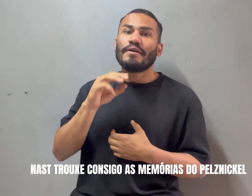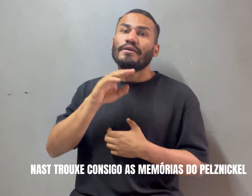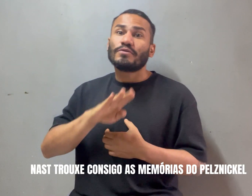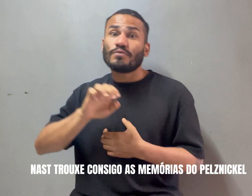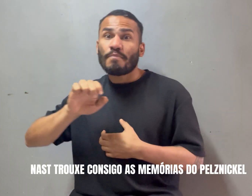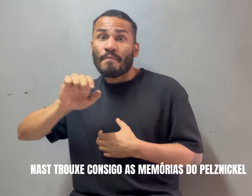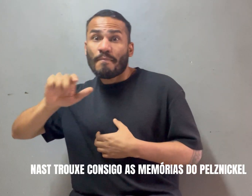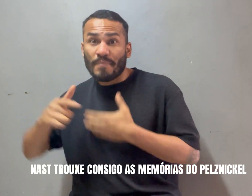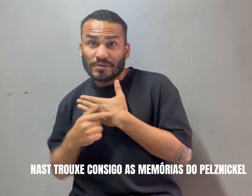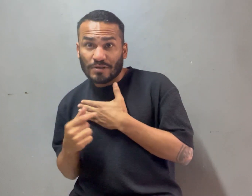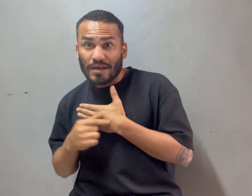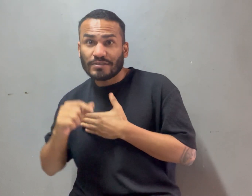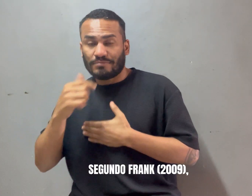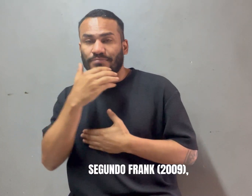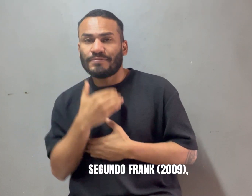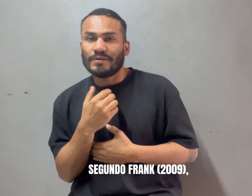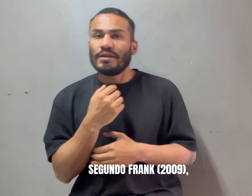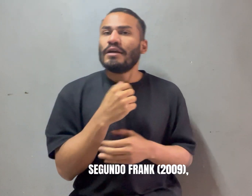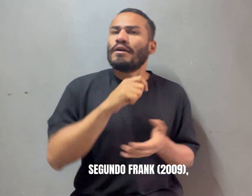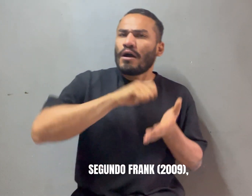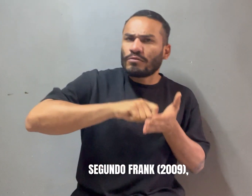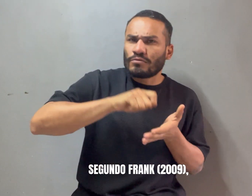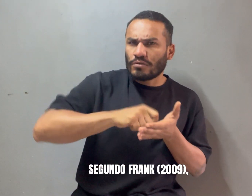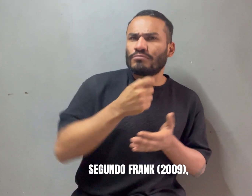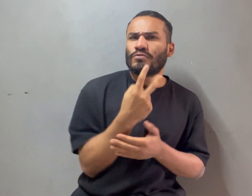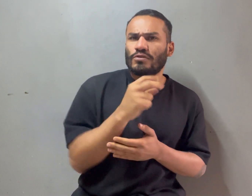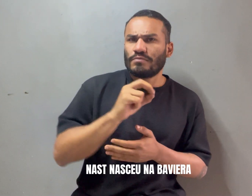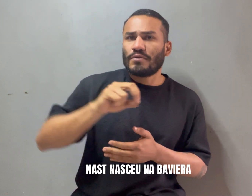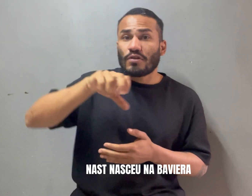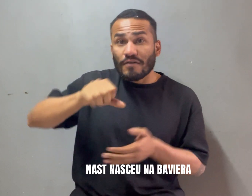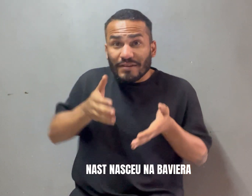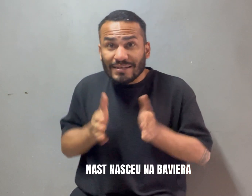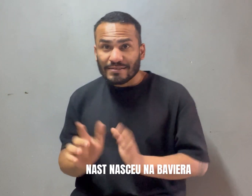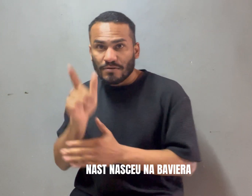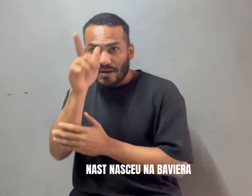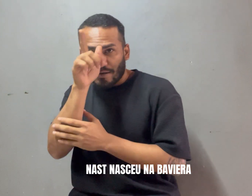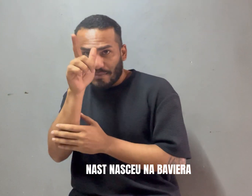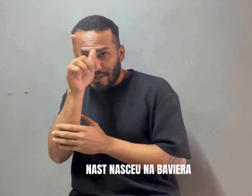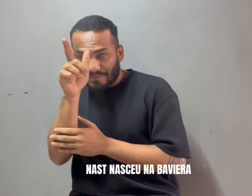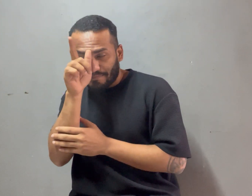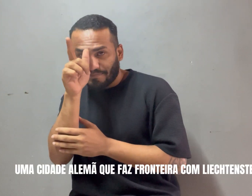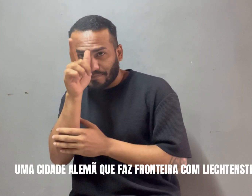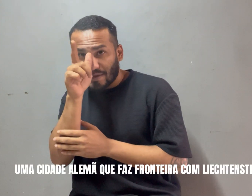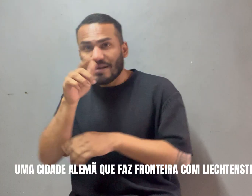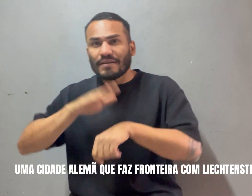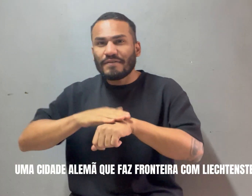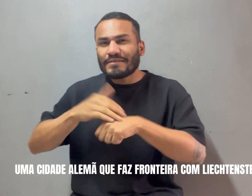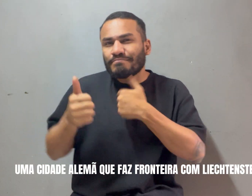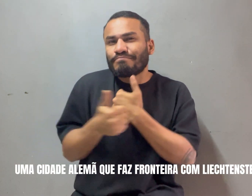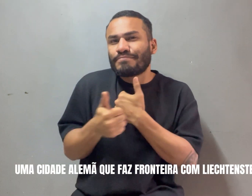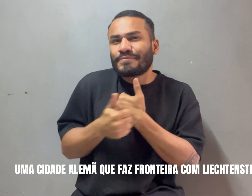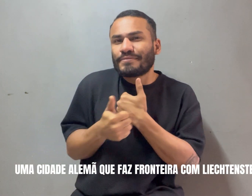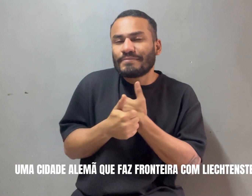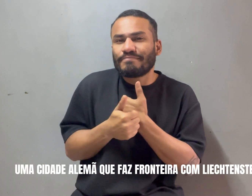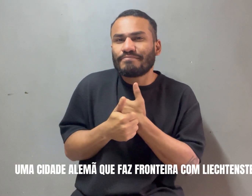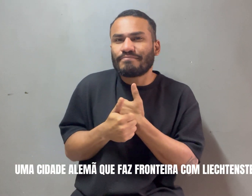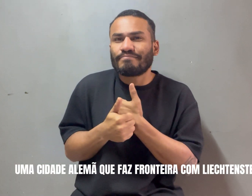do Pelsníquel. Segundo Frank, 2009, Nast nasceu na Baviera, uma cidade alemã que faz fronteira